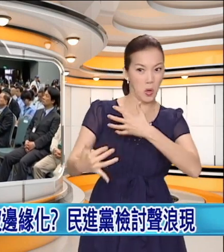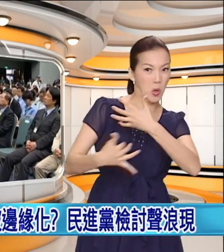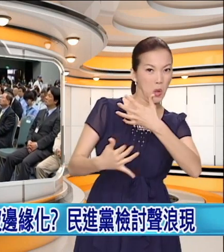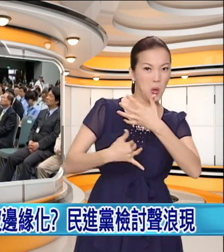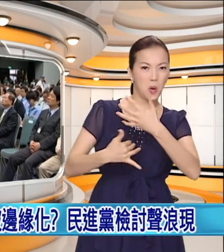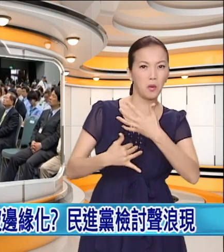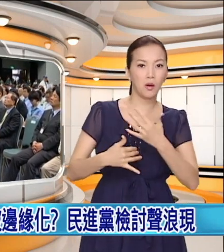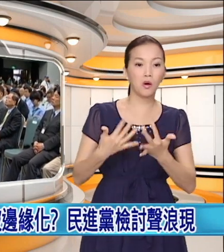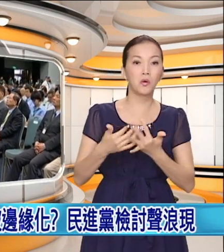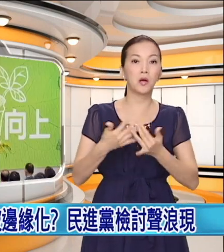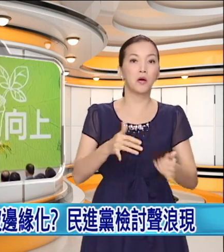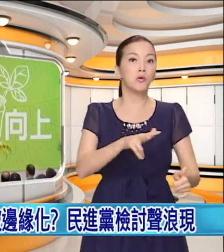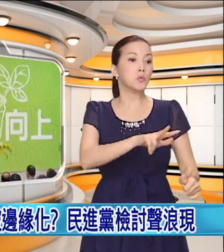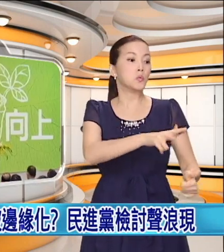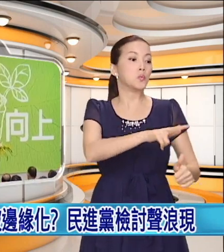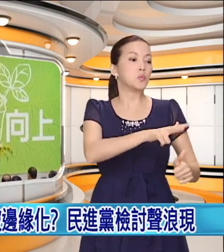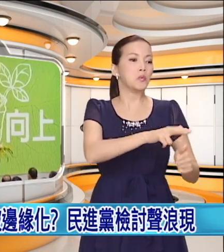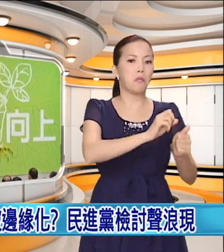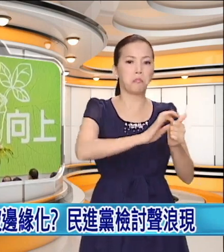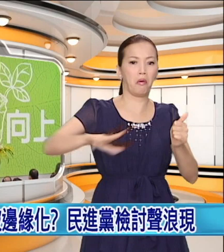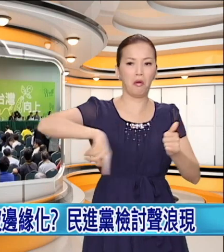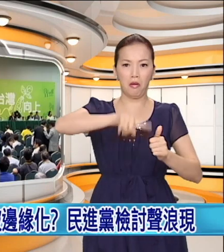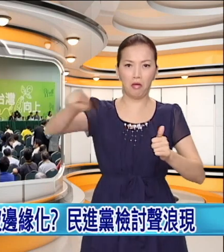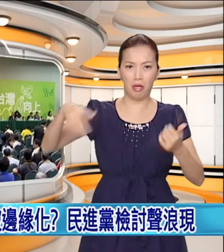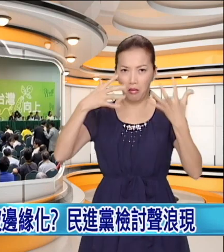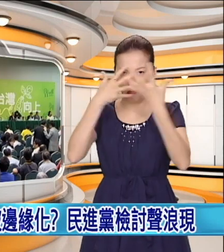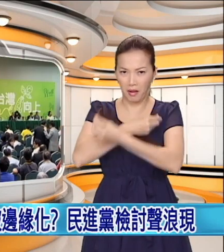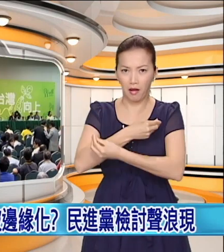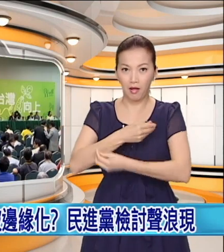把学运操作成蓝绿对抗。